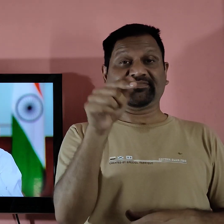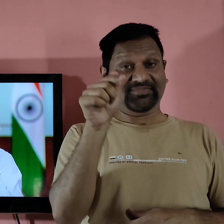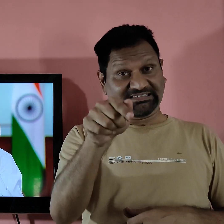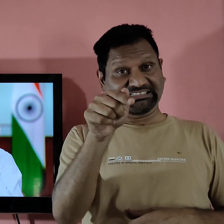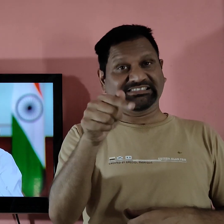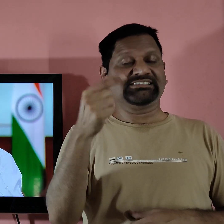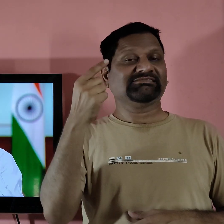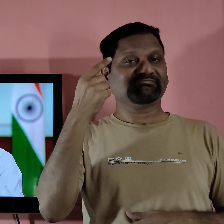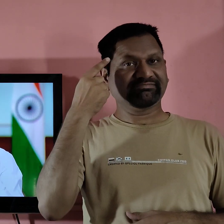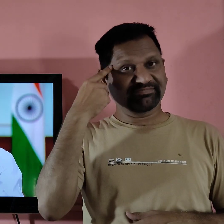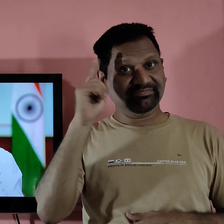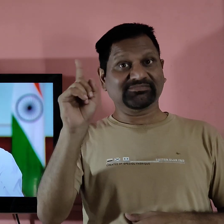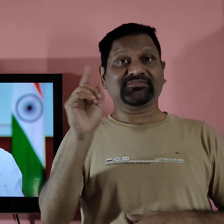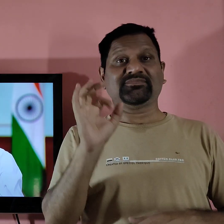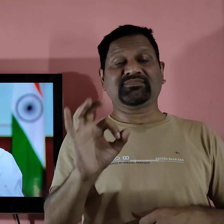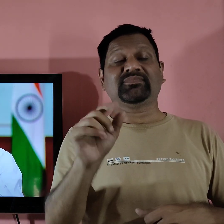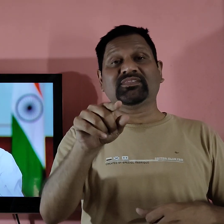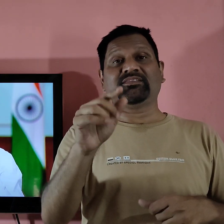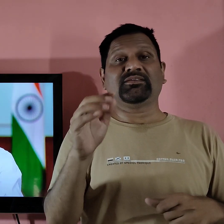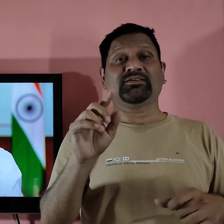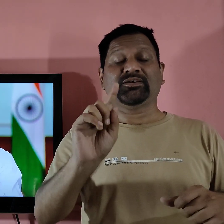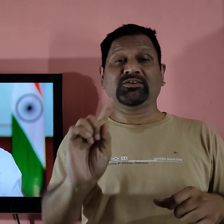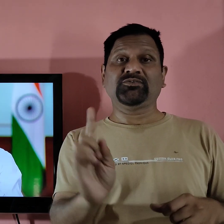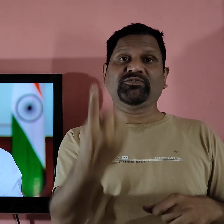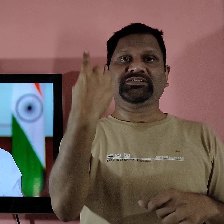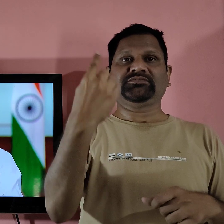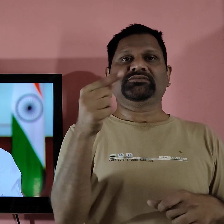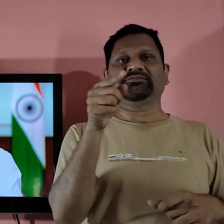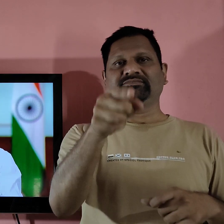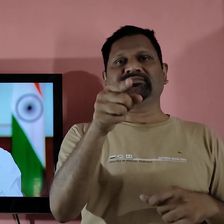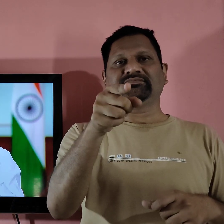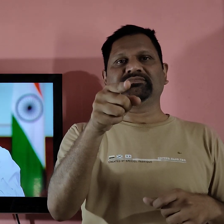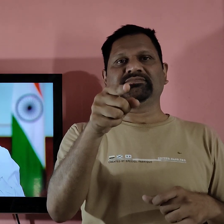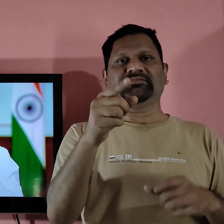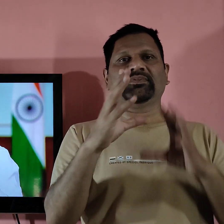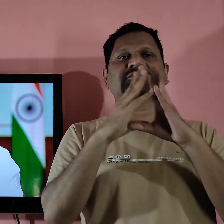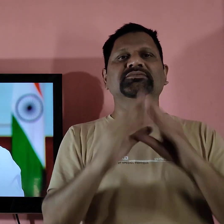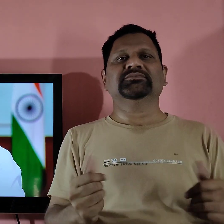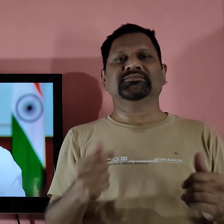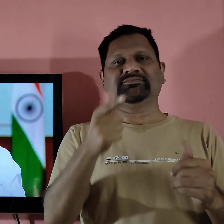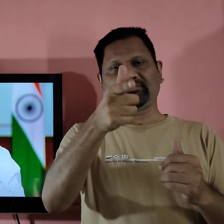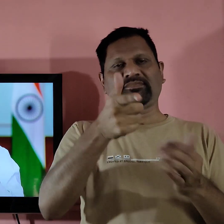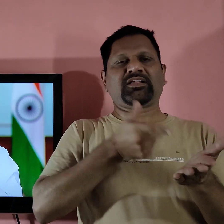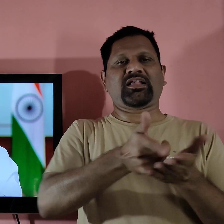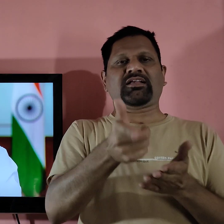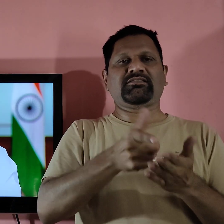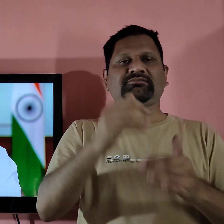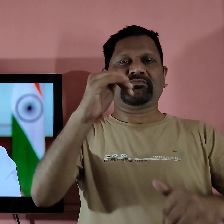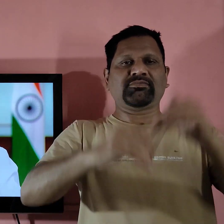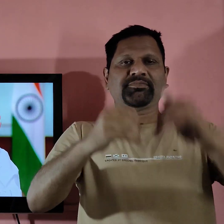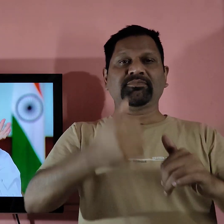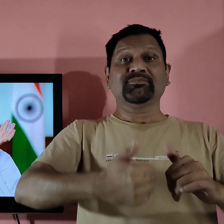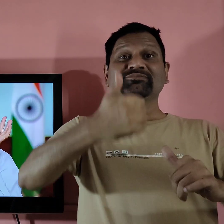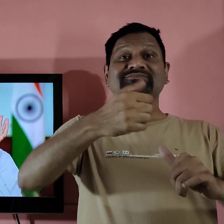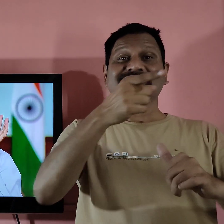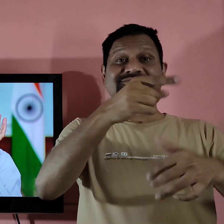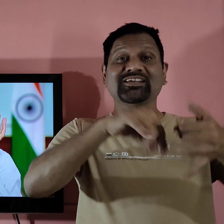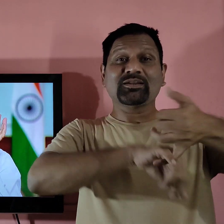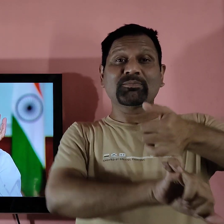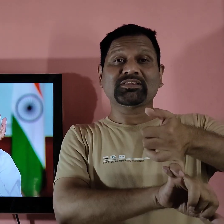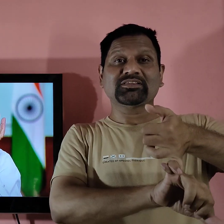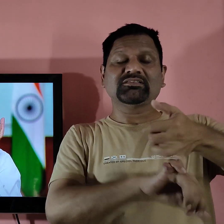इसलिए सबसे पहला समाधान भी गांव के पंच और गांव के प्रधान के पास ही होना चाहिए।